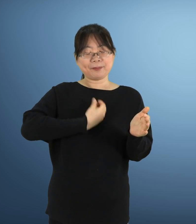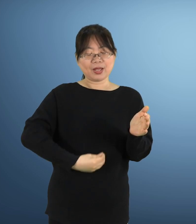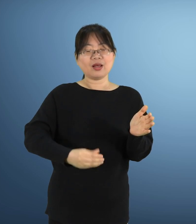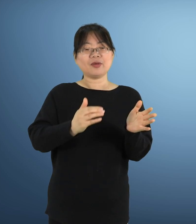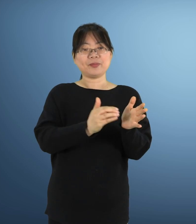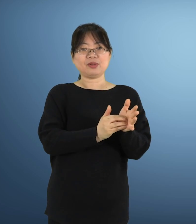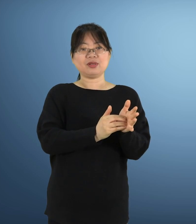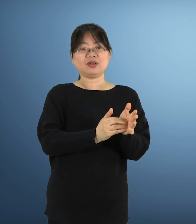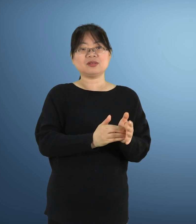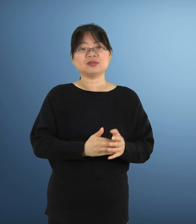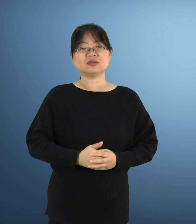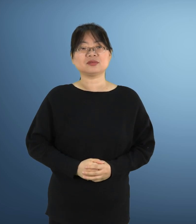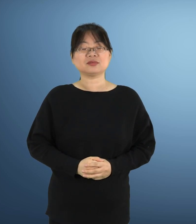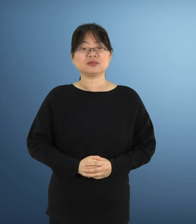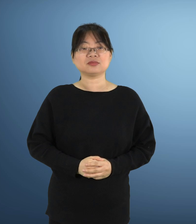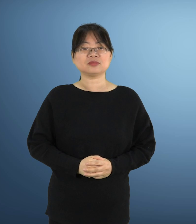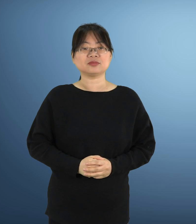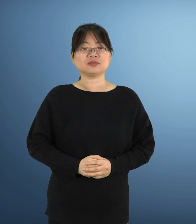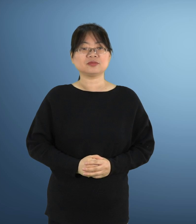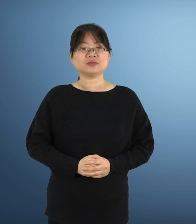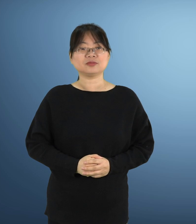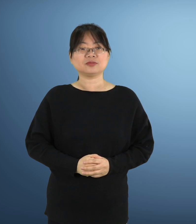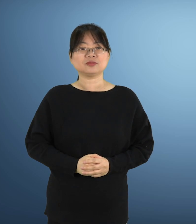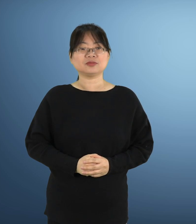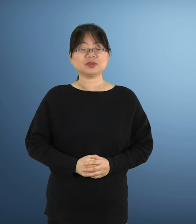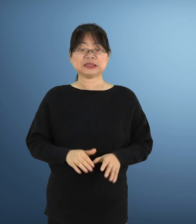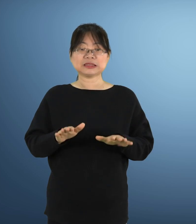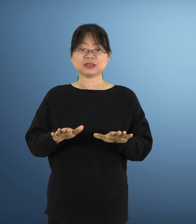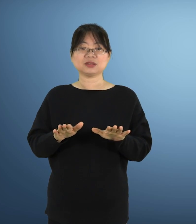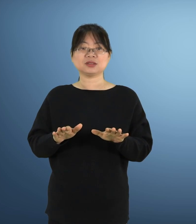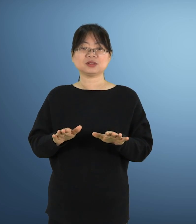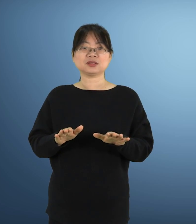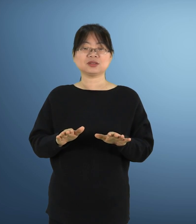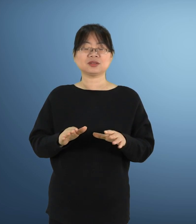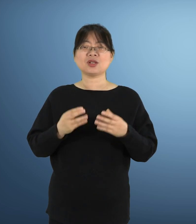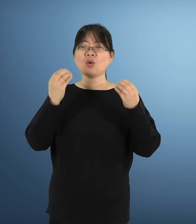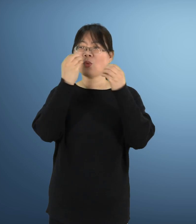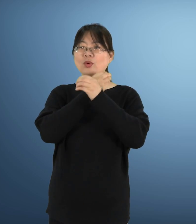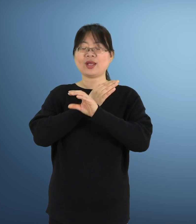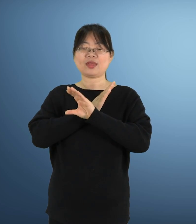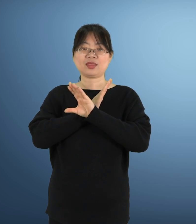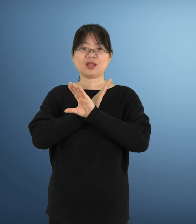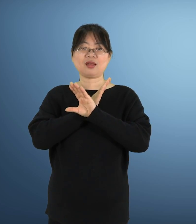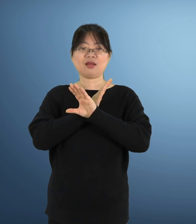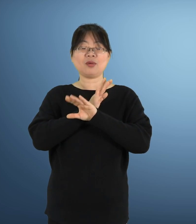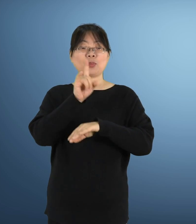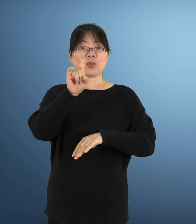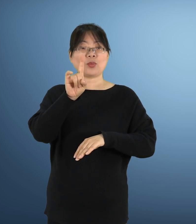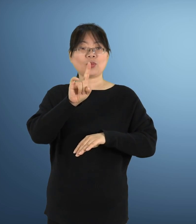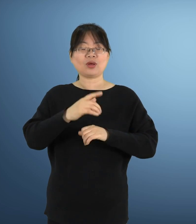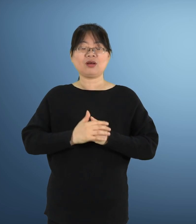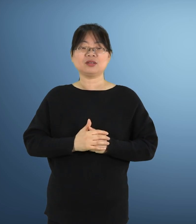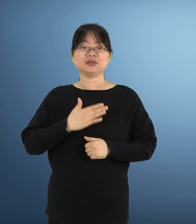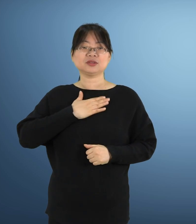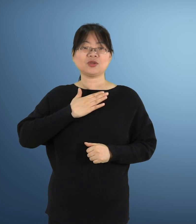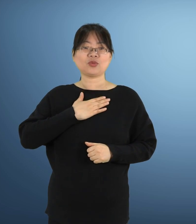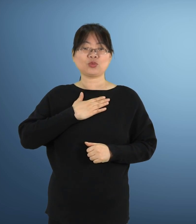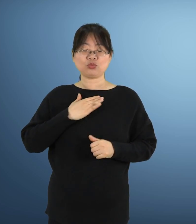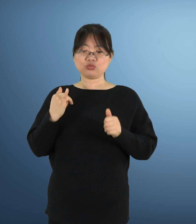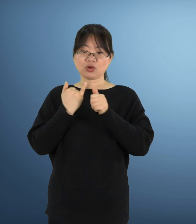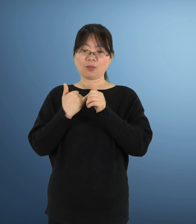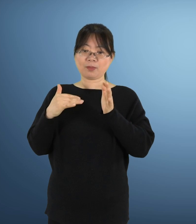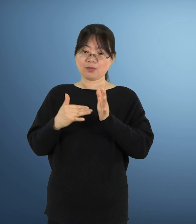그랬어요. 자, 그러면 여기서 이제 오해를 해서는 안 됩니다. 저도 장가